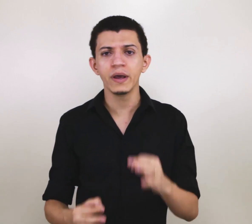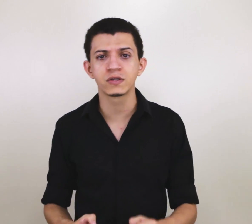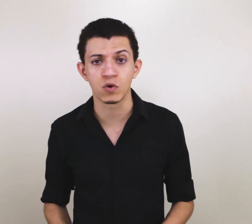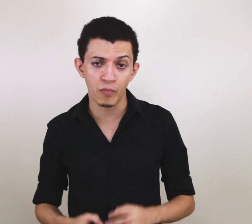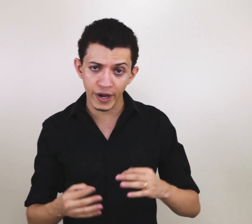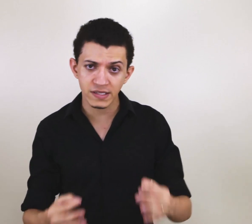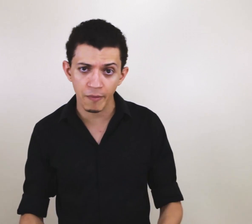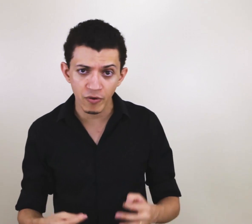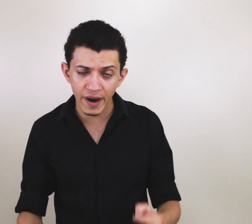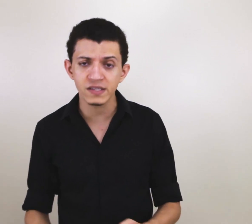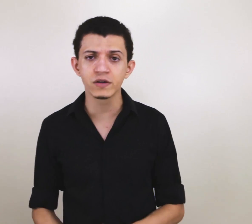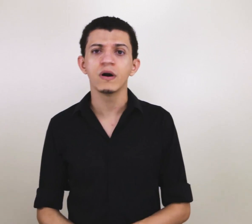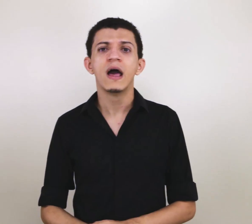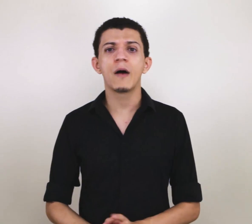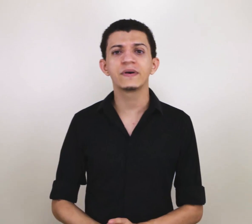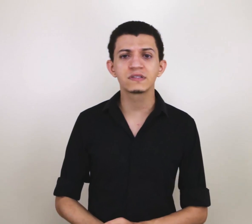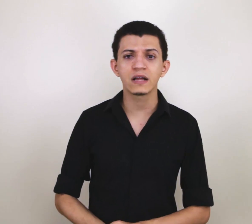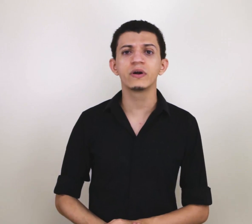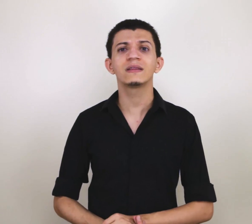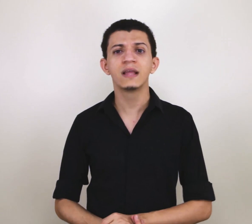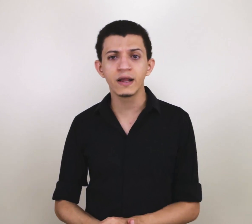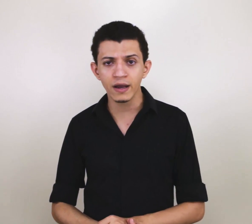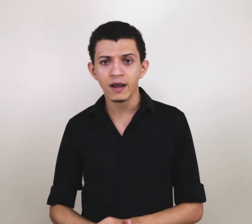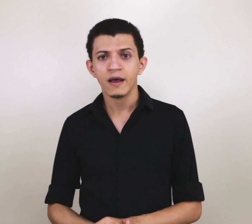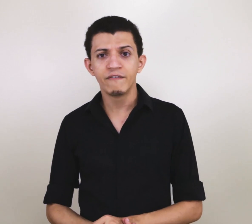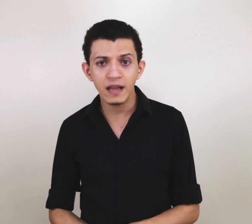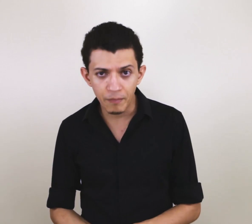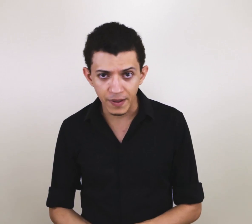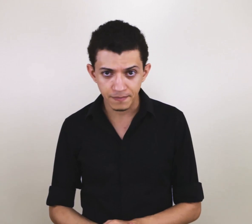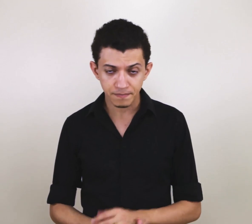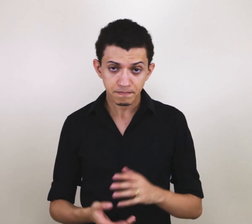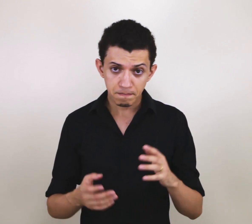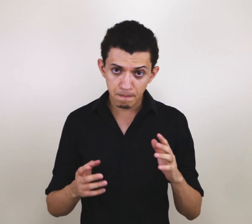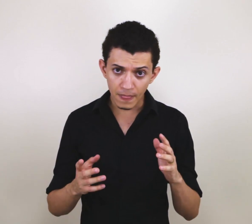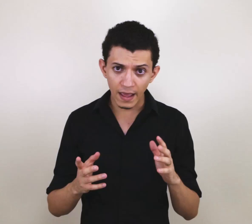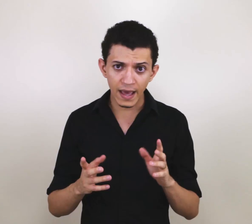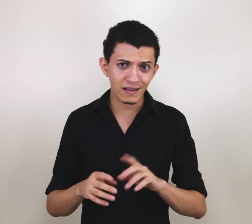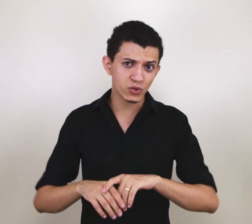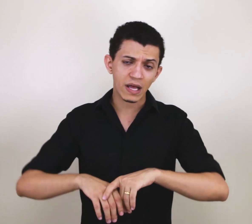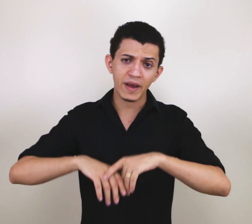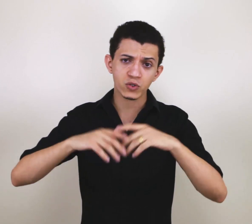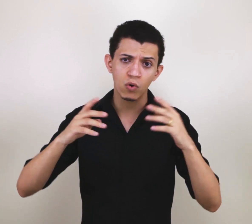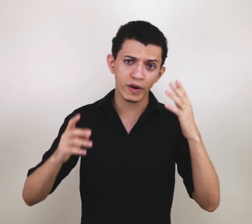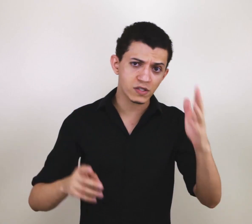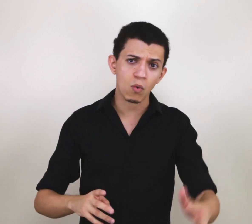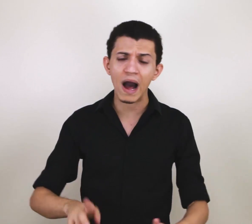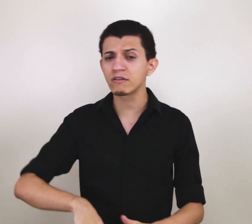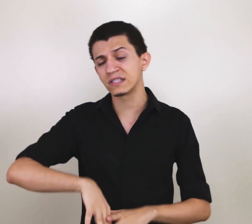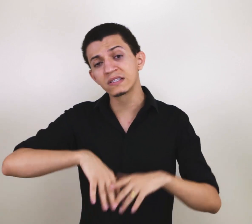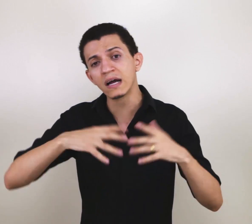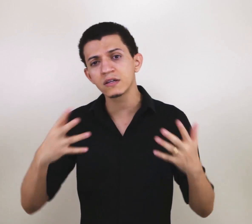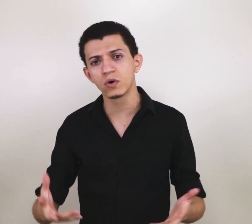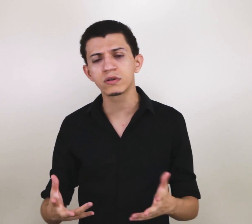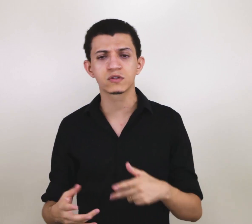isso, como, por exemplo, no Brasil, a pesquisadora Tânia Filipe, juntamente com Ronício Quadros e tantas outras,